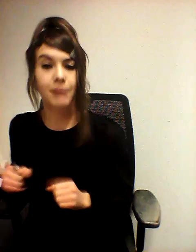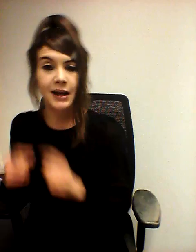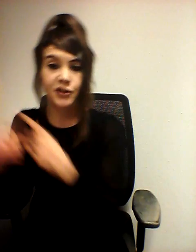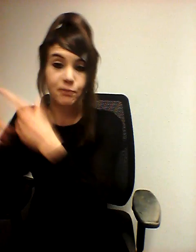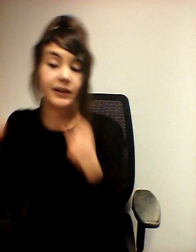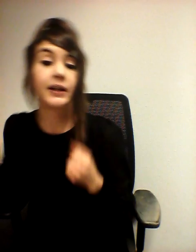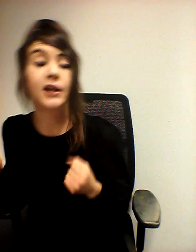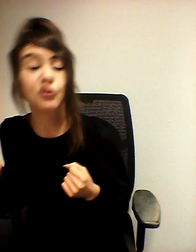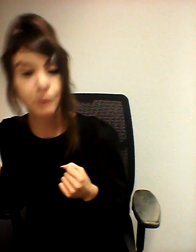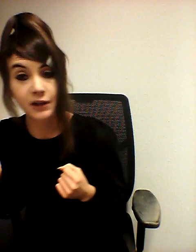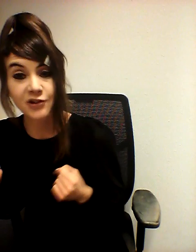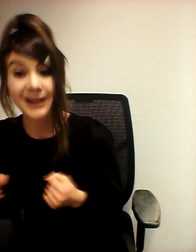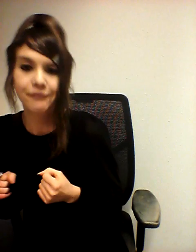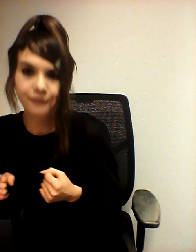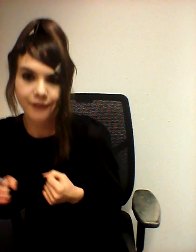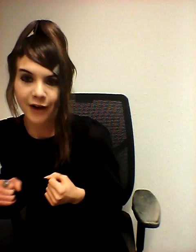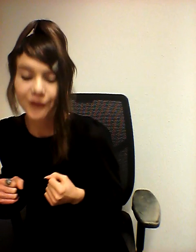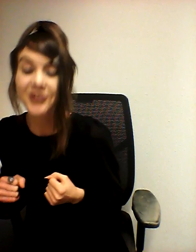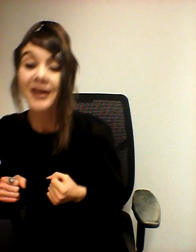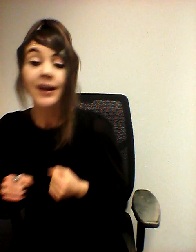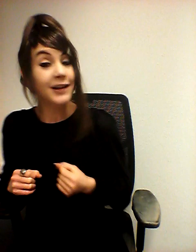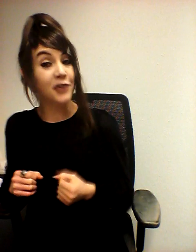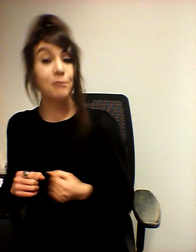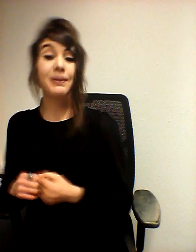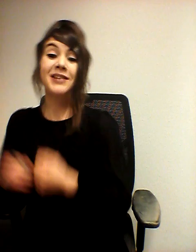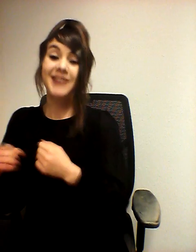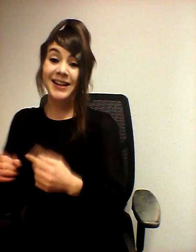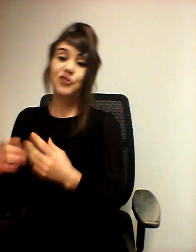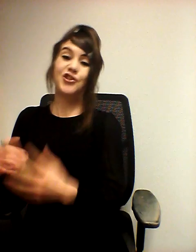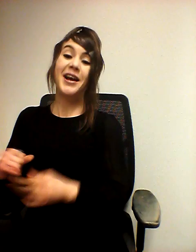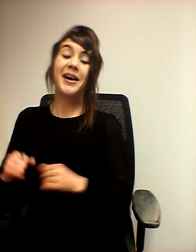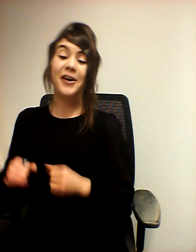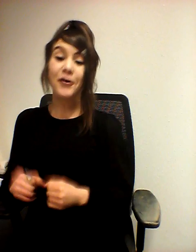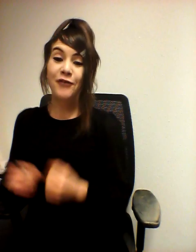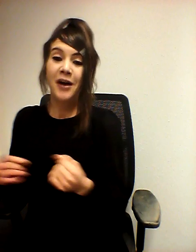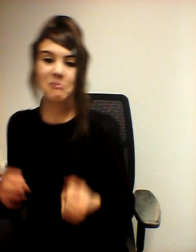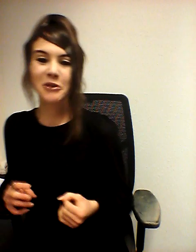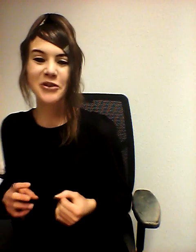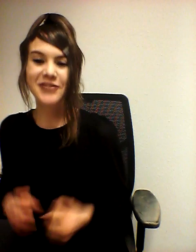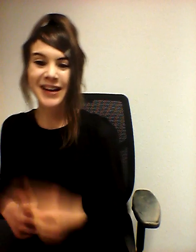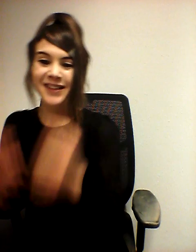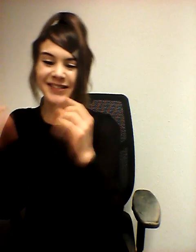verteerblaasjes binnen in jouw spiercellen, want jouw spiercellen zelf moeten die